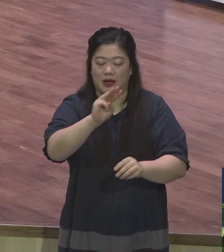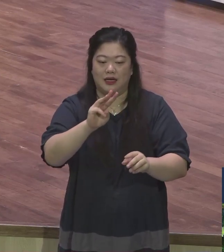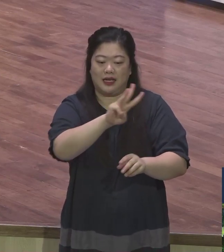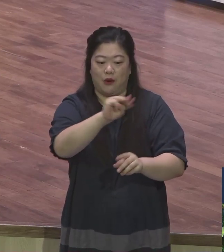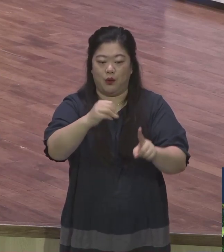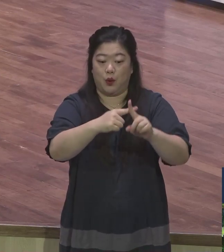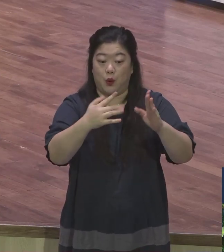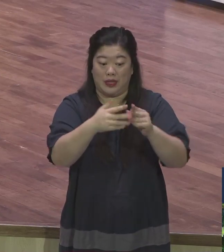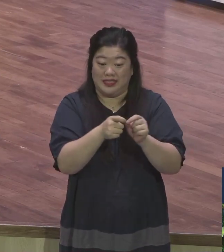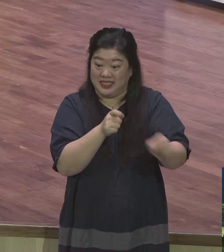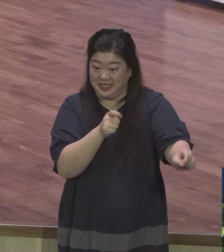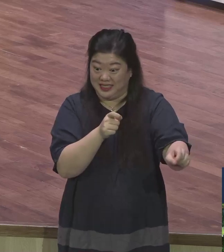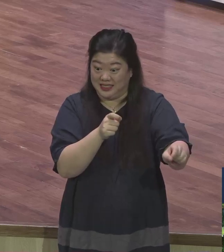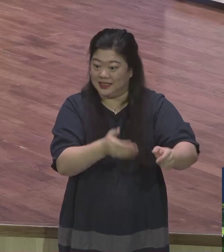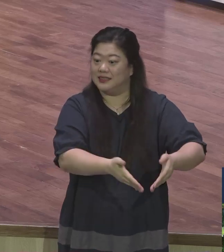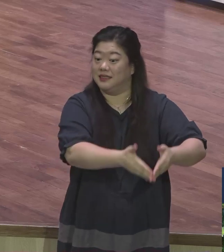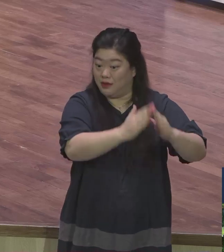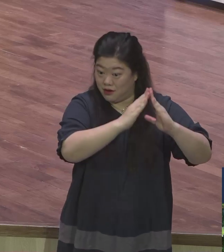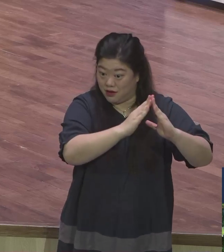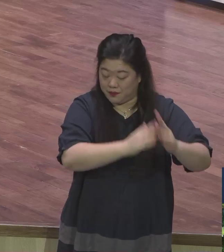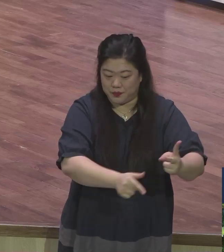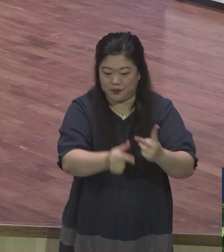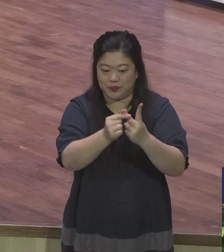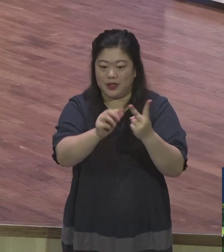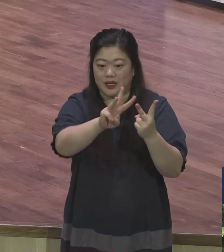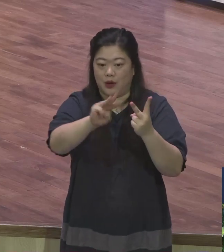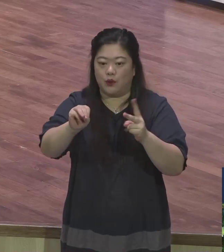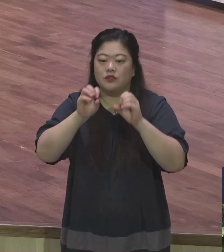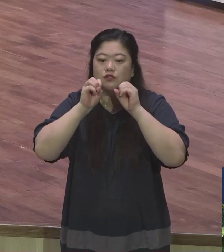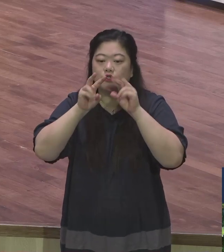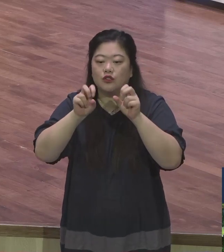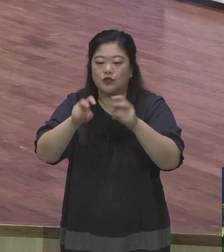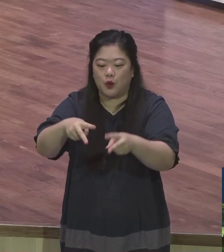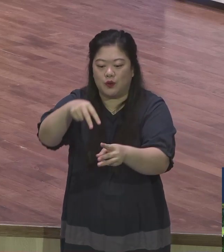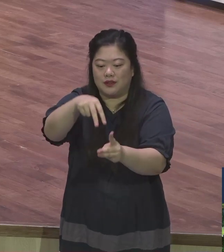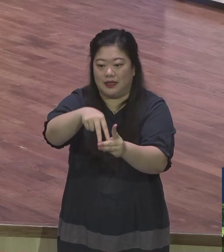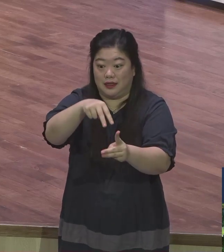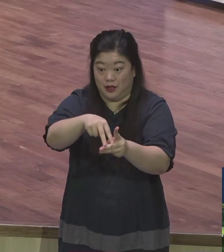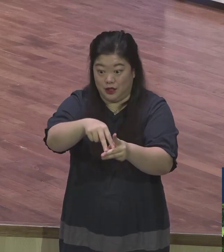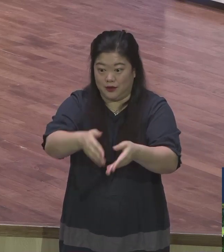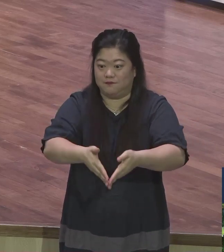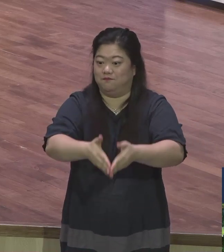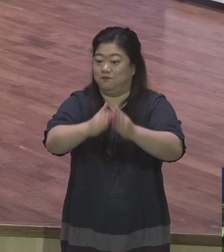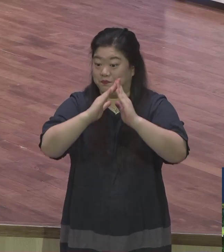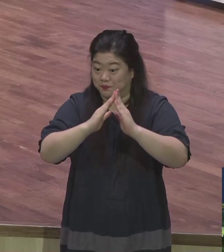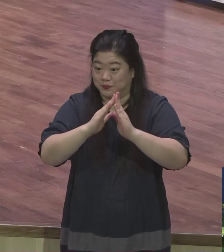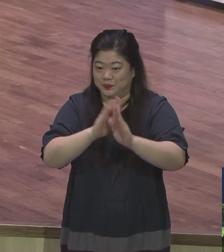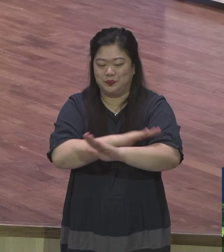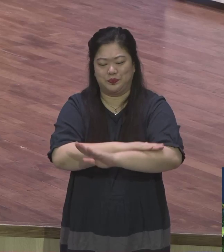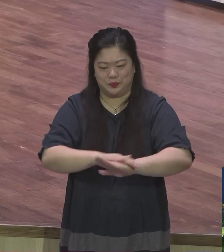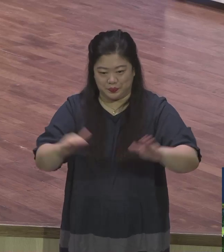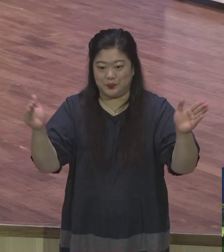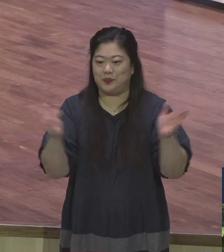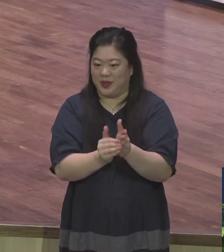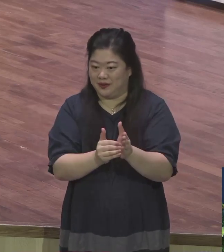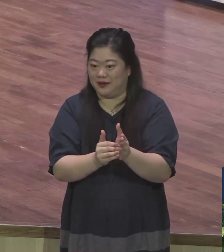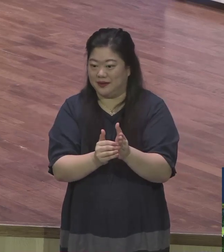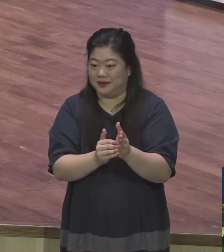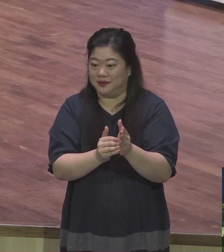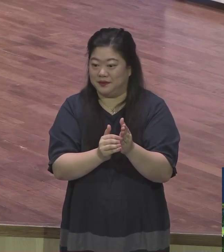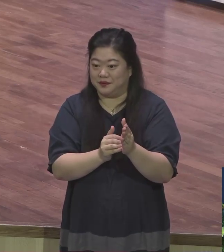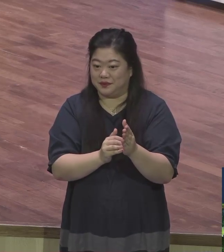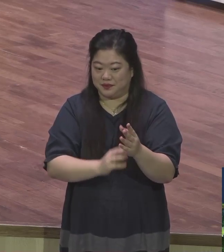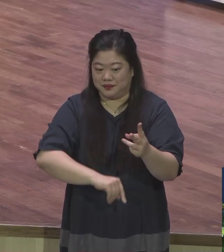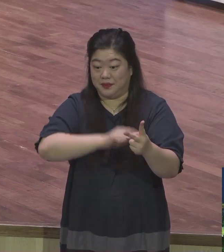이제 예원 성교센터 작공식을 그렇게 하고 예배를 드리고